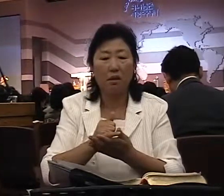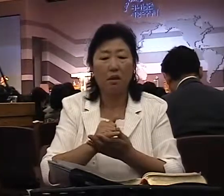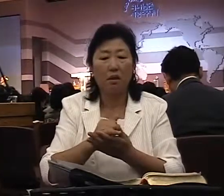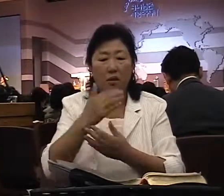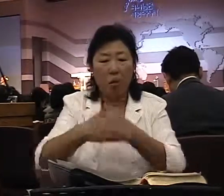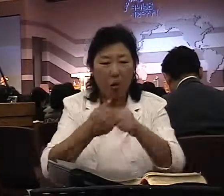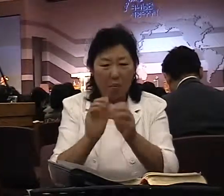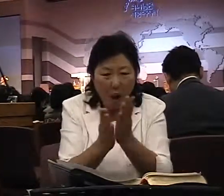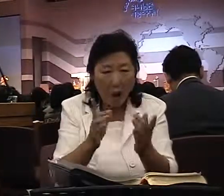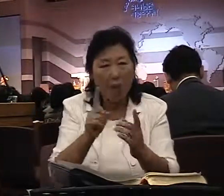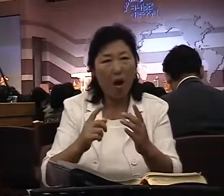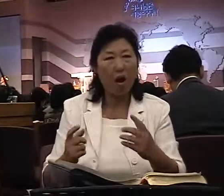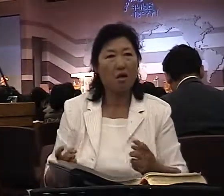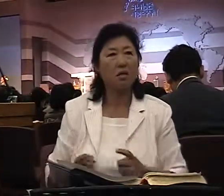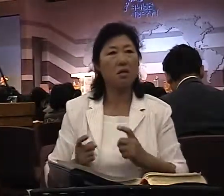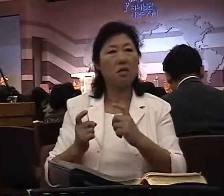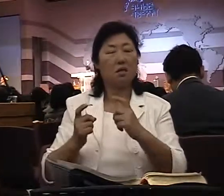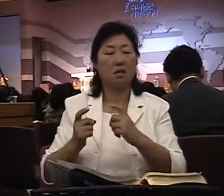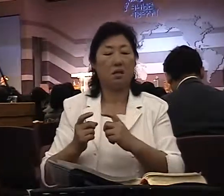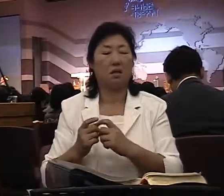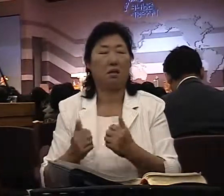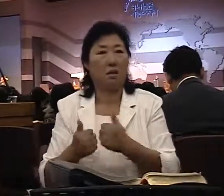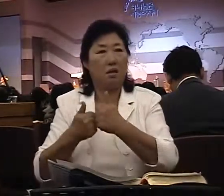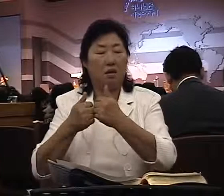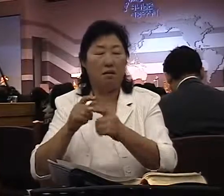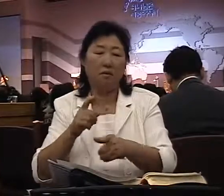그래서 성령의 하나 되는 것을 힘써 지키라.